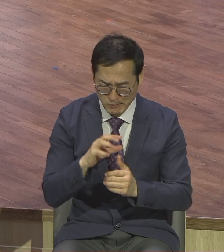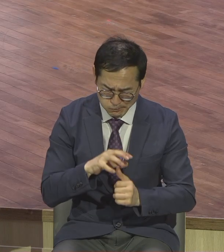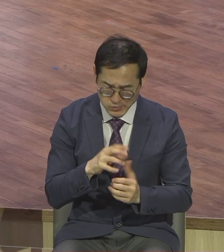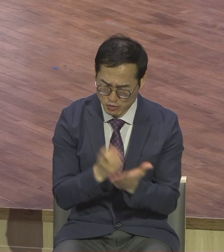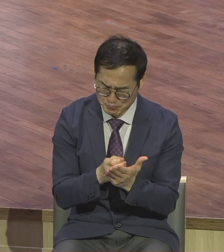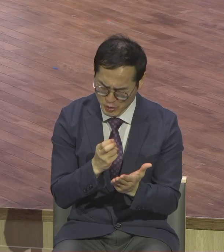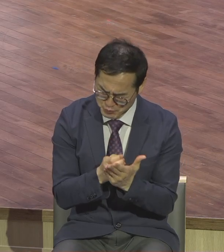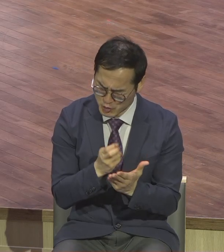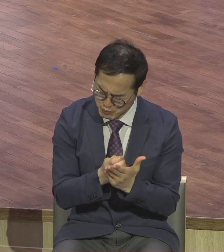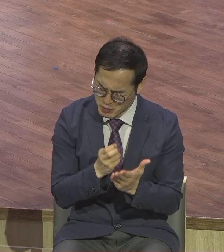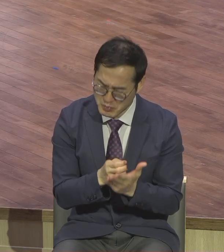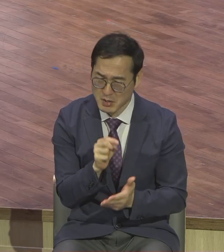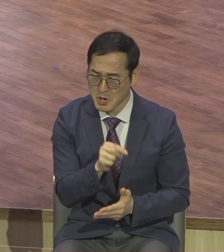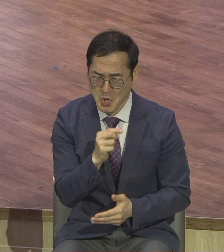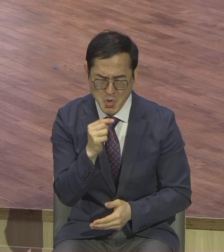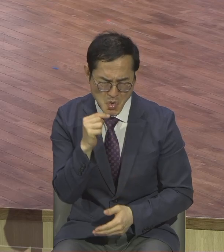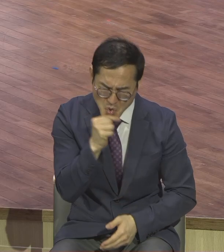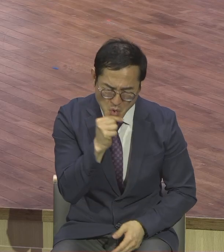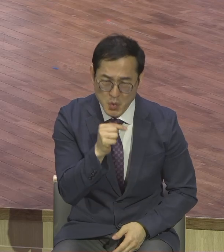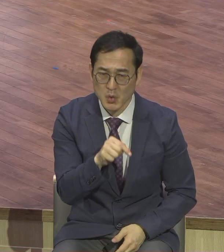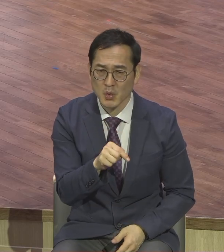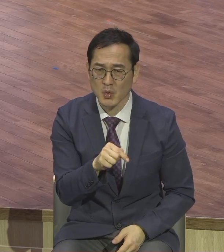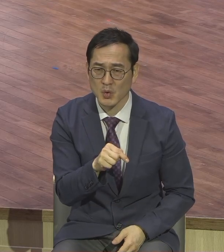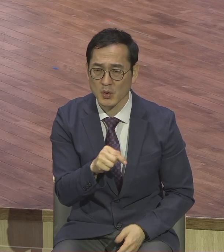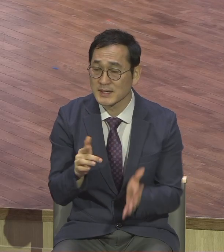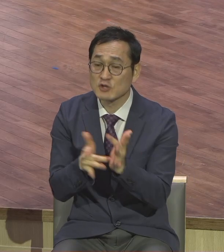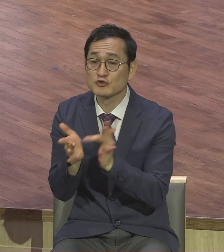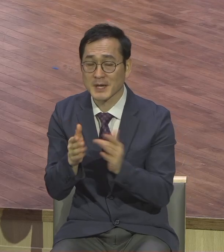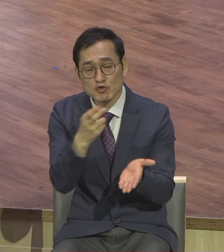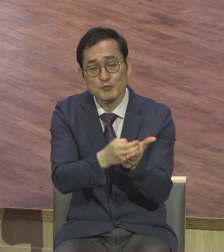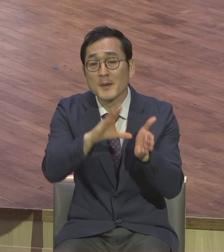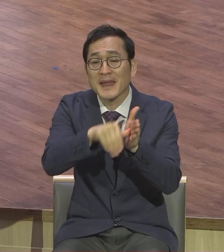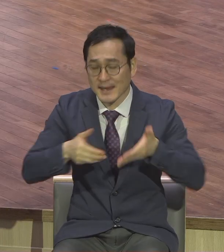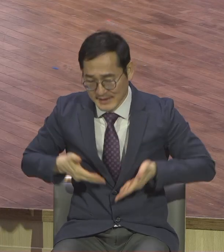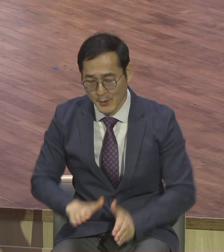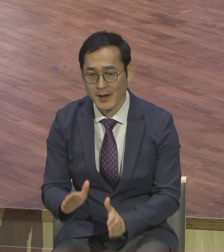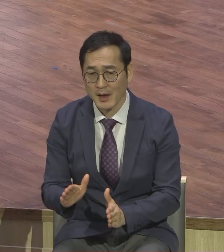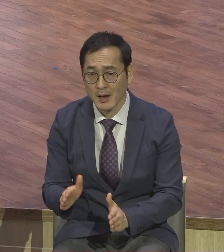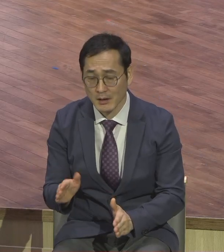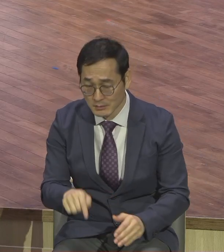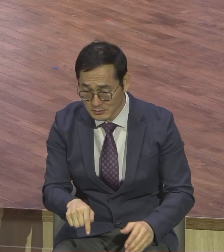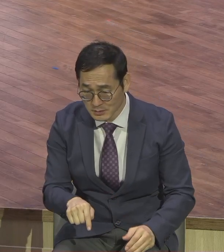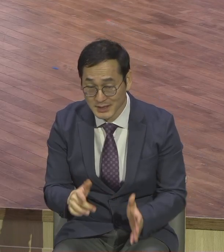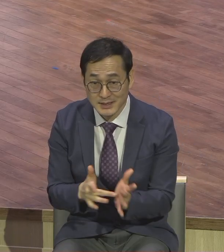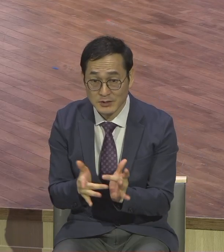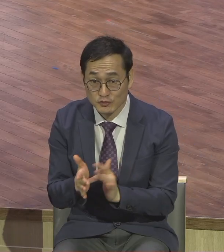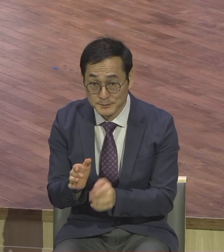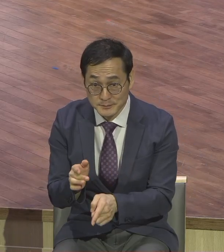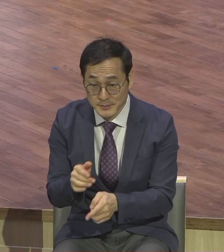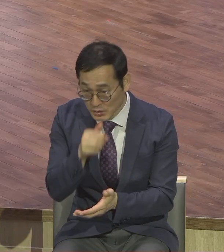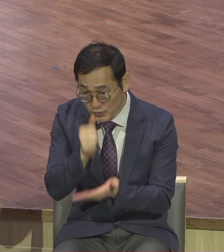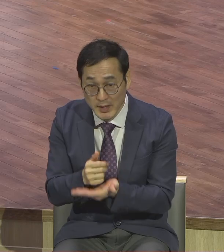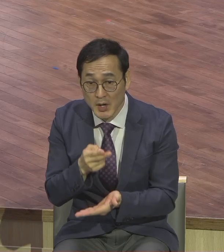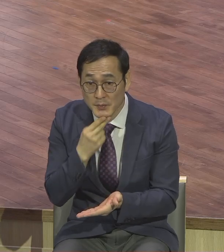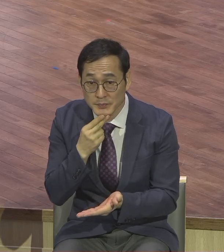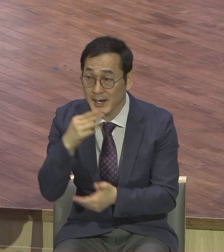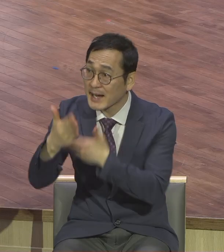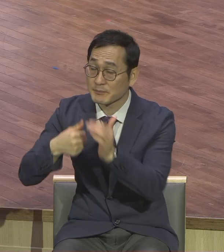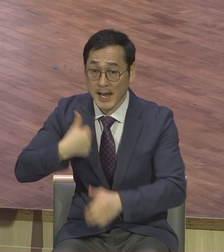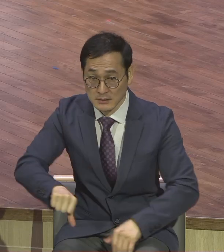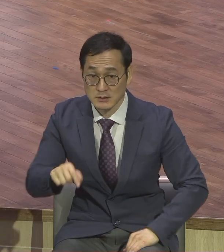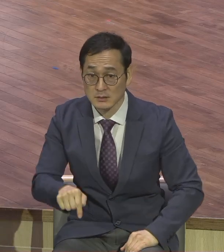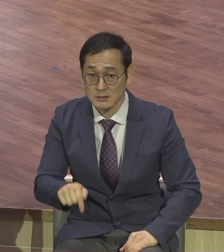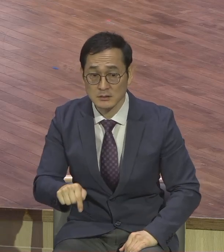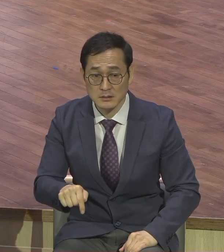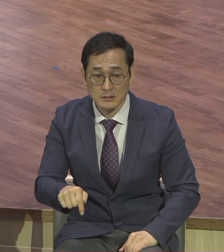그런데 그 율법 시대에 태어난 예수님께서 그분은 죄가 없는 하나님이시잖아요. 죄가